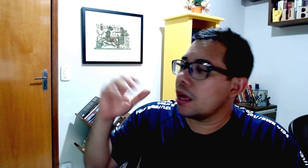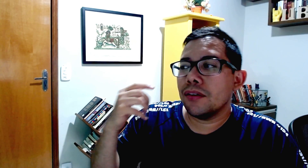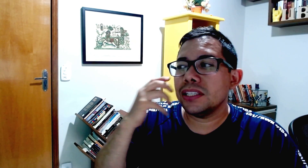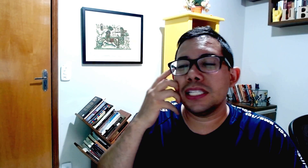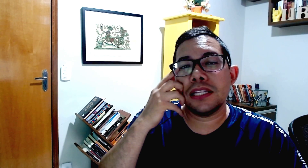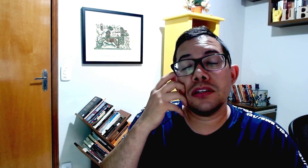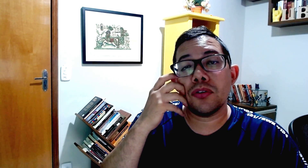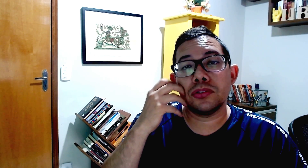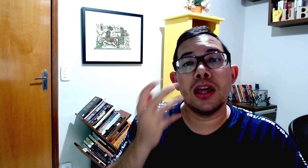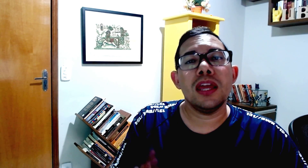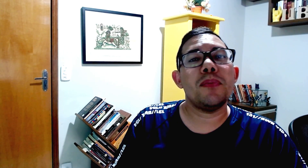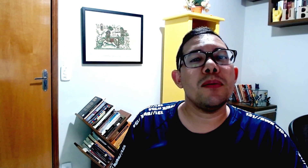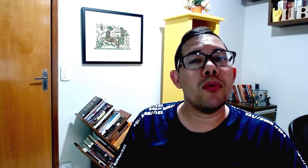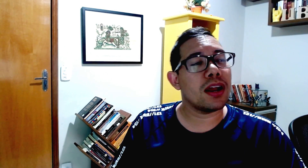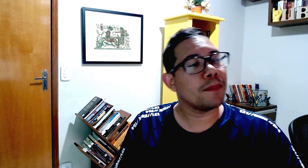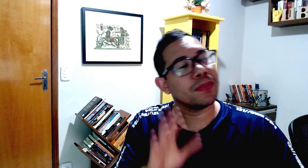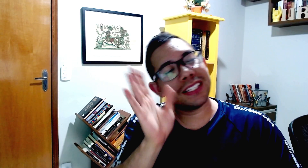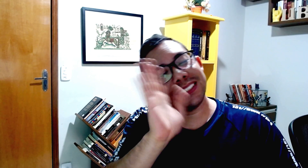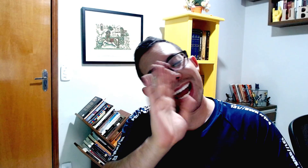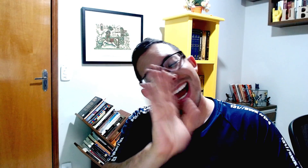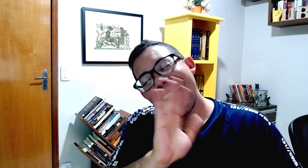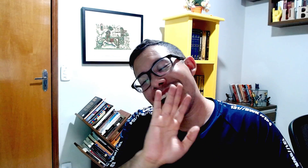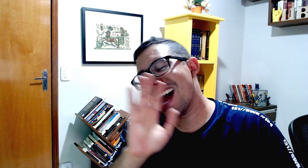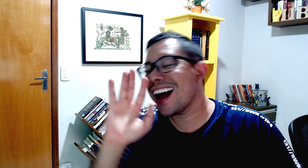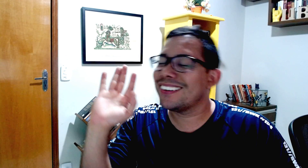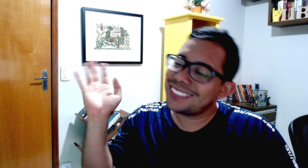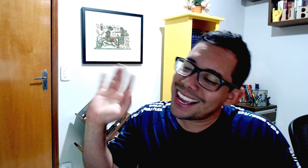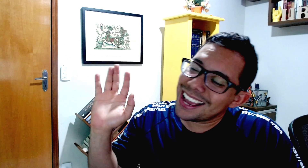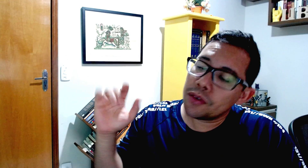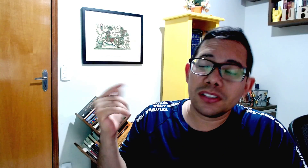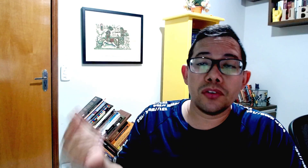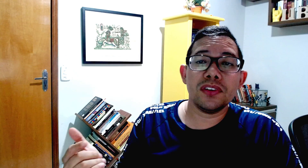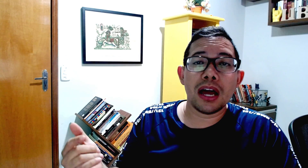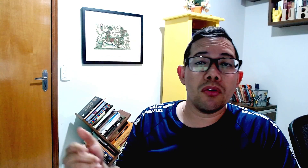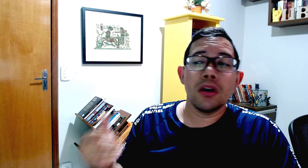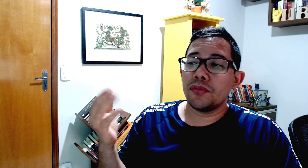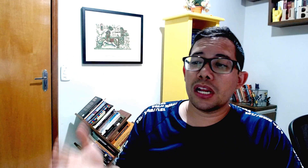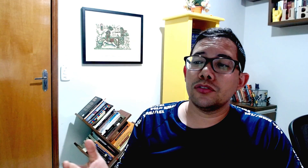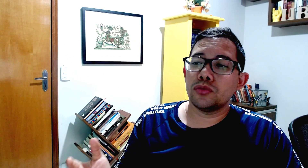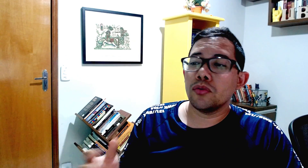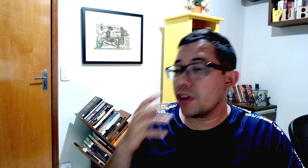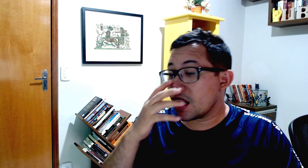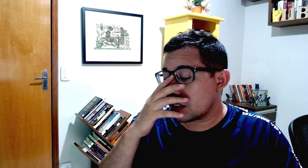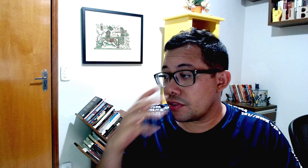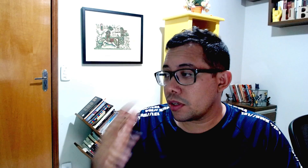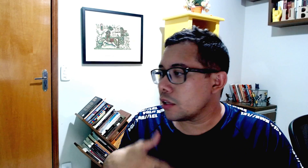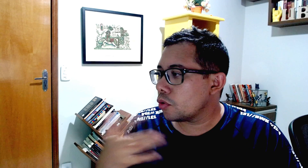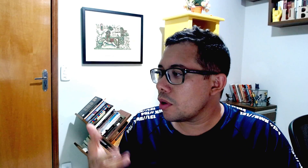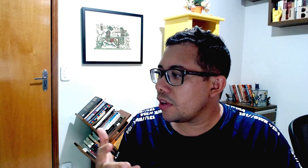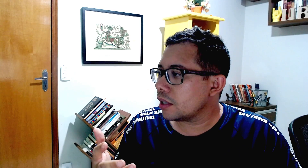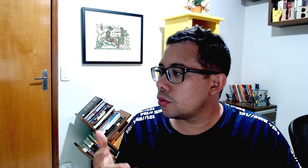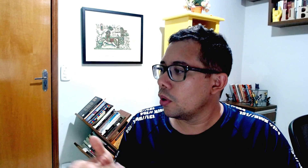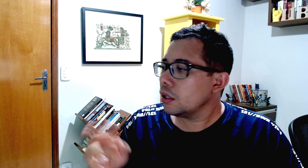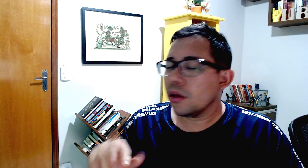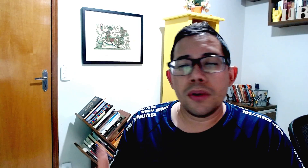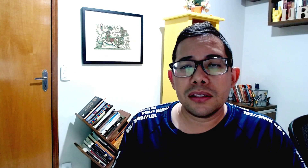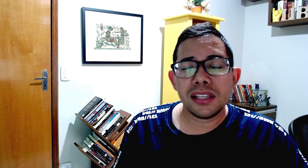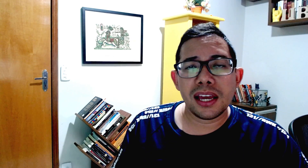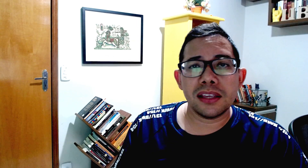vai ser nesse encontro. E para ir embora, tchau, tchau, vai ser no final. Finalizou a conversa, finalizou o evento. Então, essa é a questão